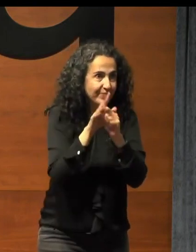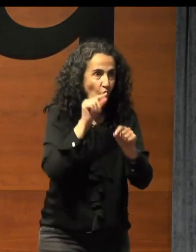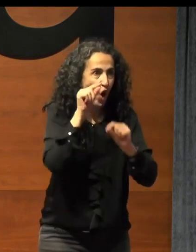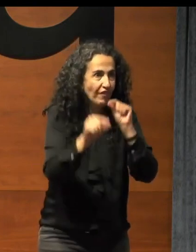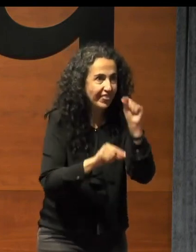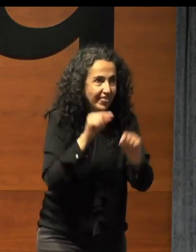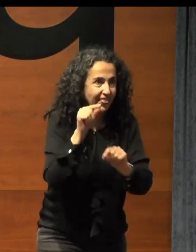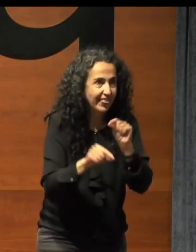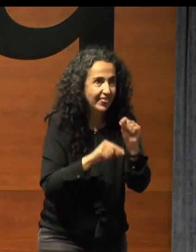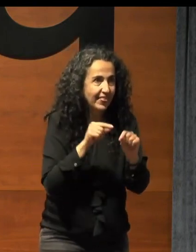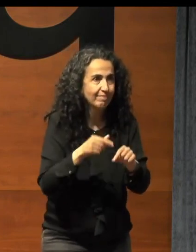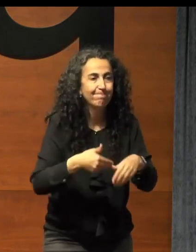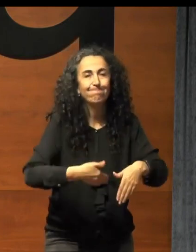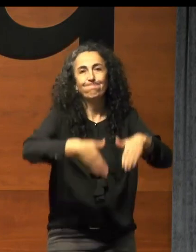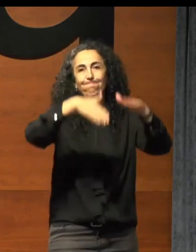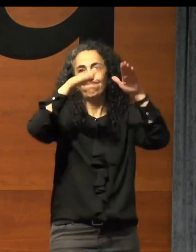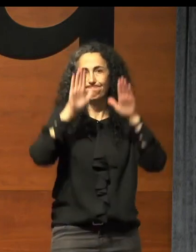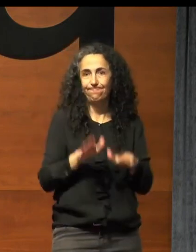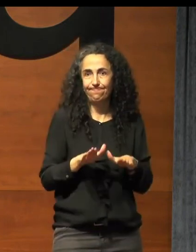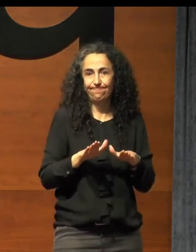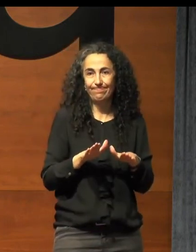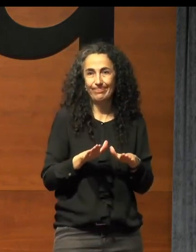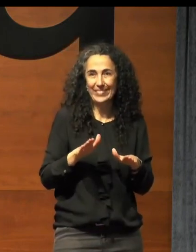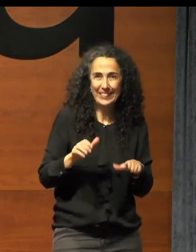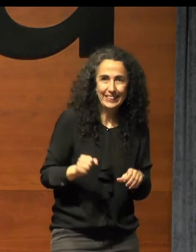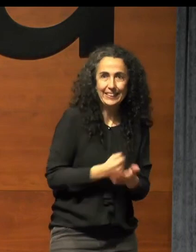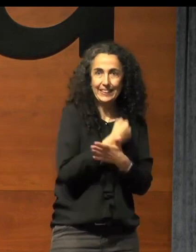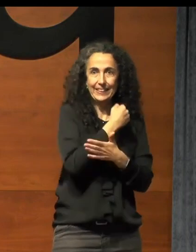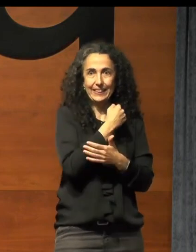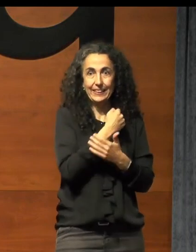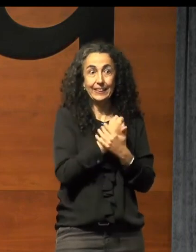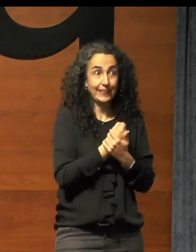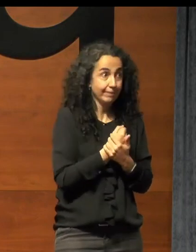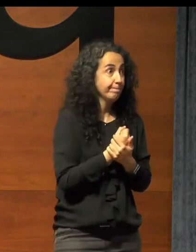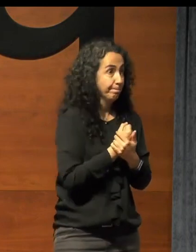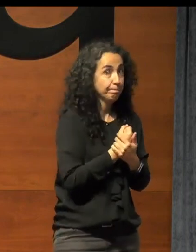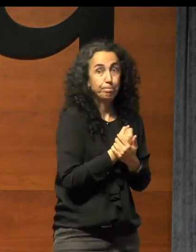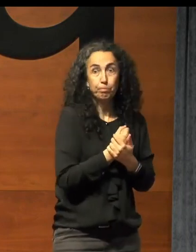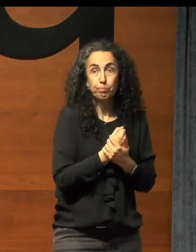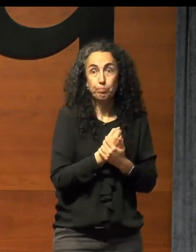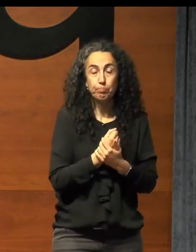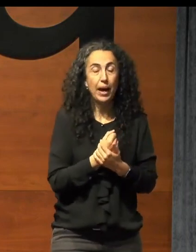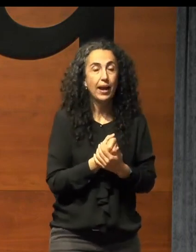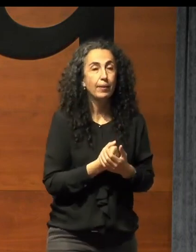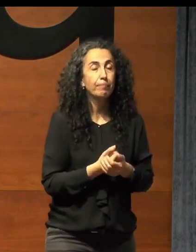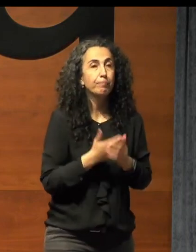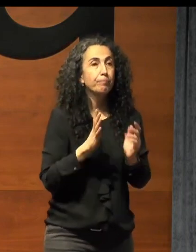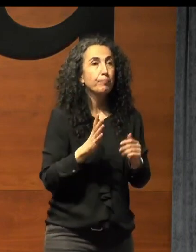Al año siguiente se iba a celebrar el siguiente, pero apareció la pandemia y obligó a